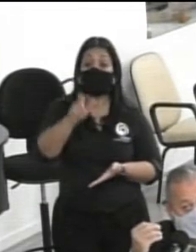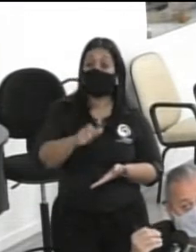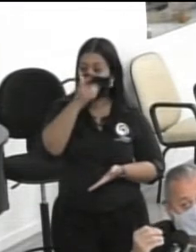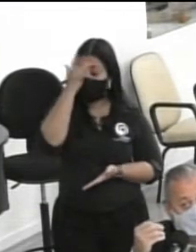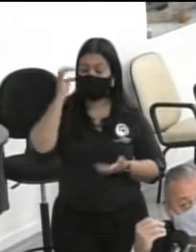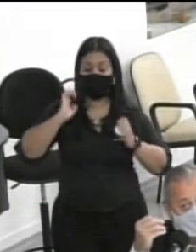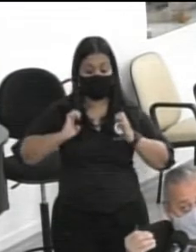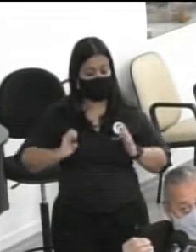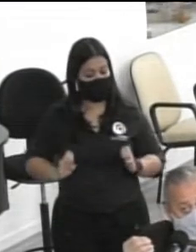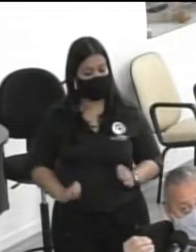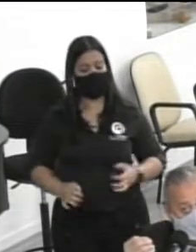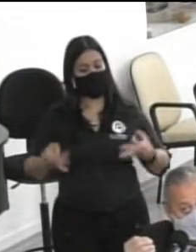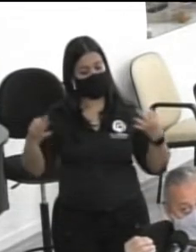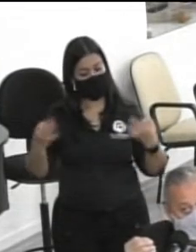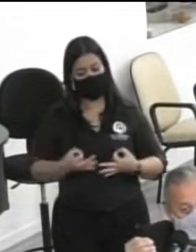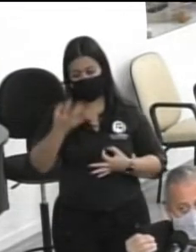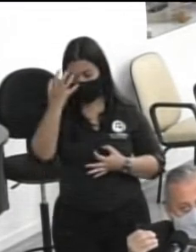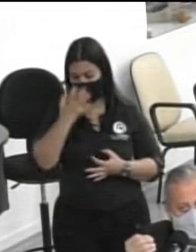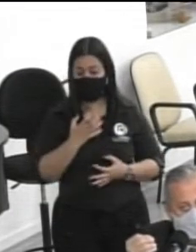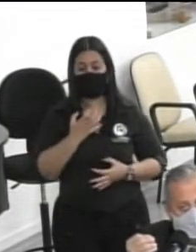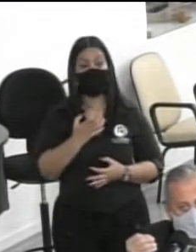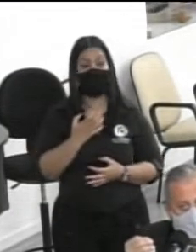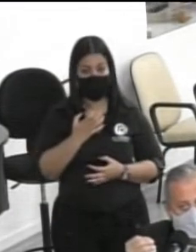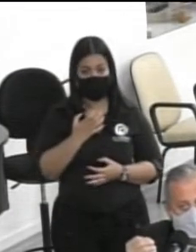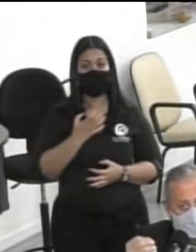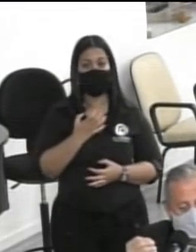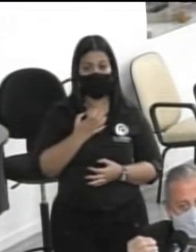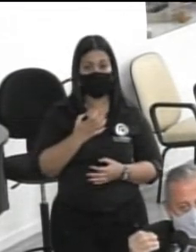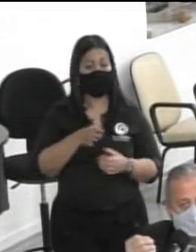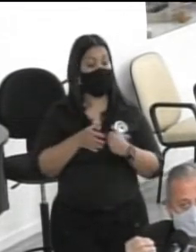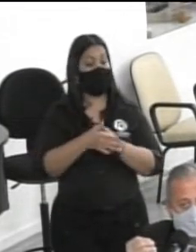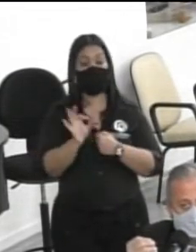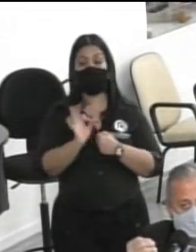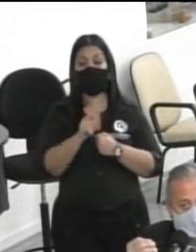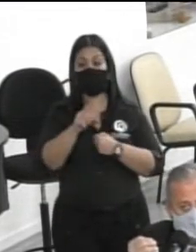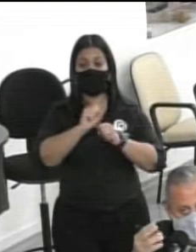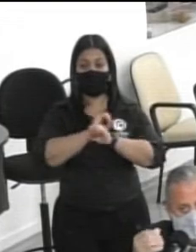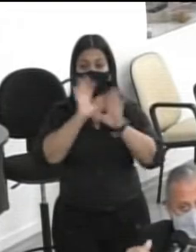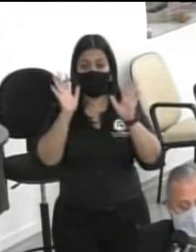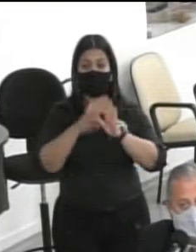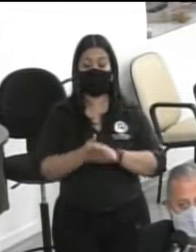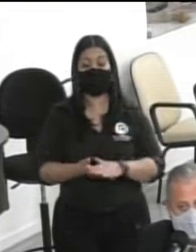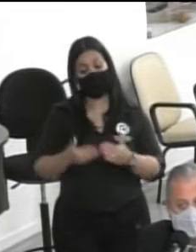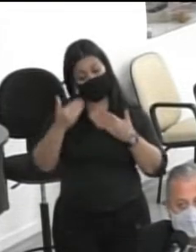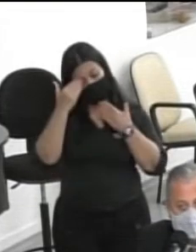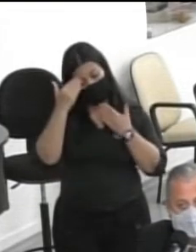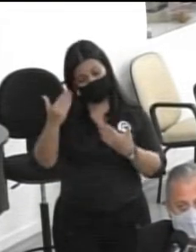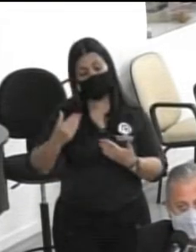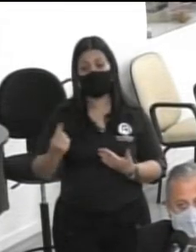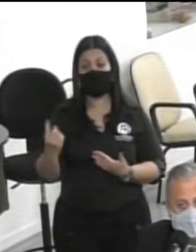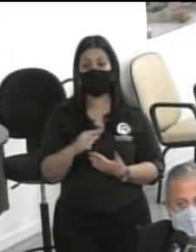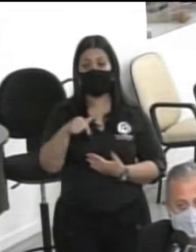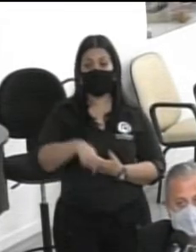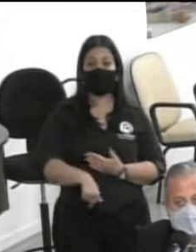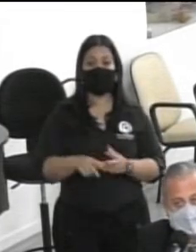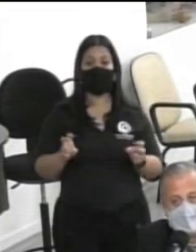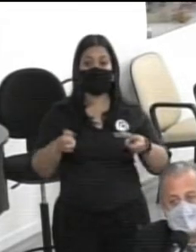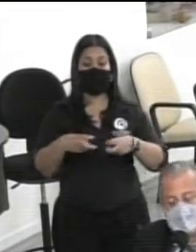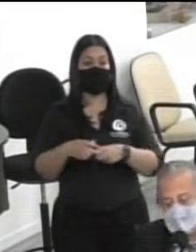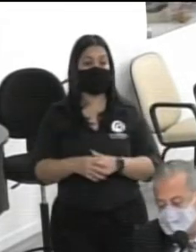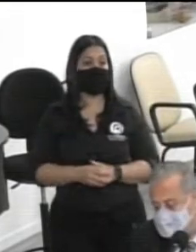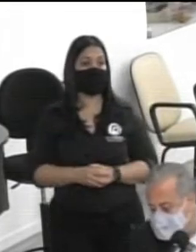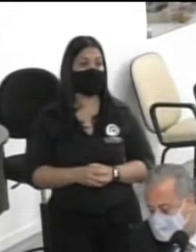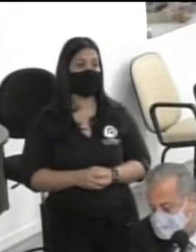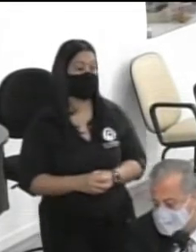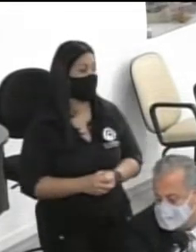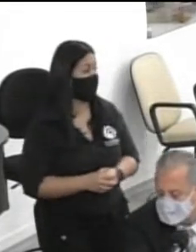pessoa sincera e não tem o que esconder. Você é muito transparente. Muito obrigado pela sua vinda aqui na nossa casa, tá? Obrigado.